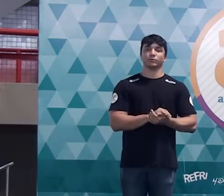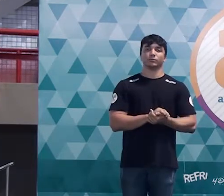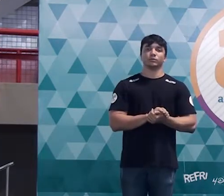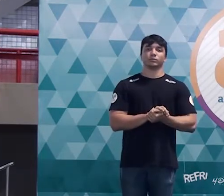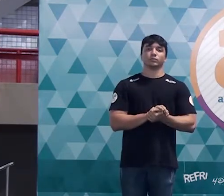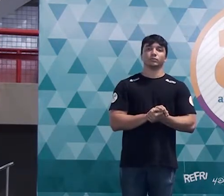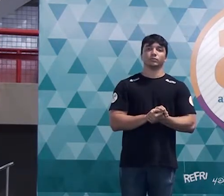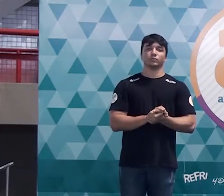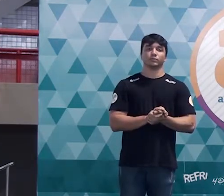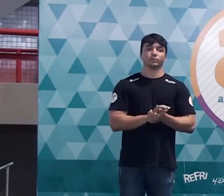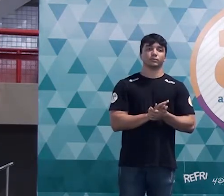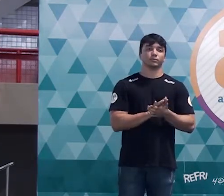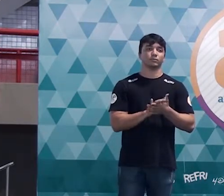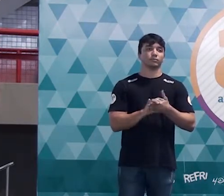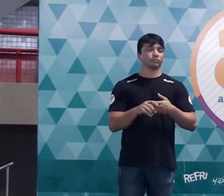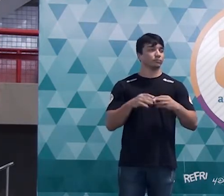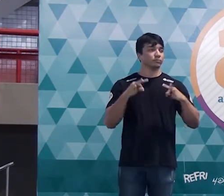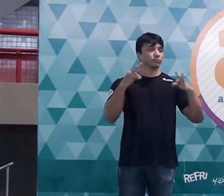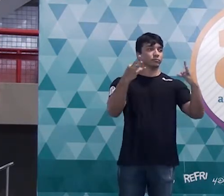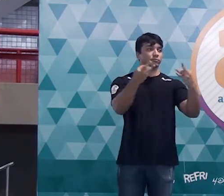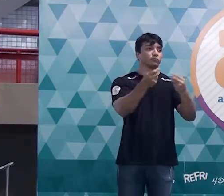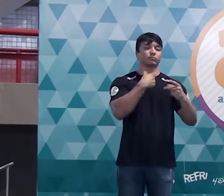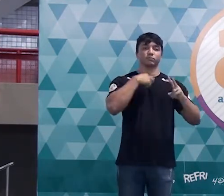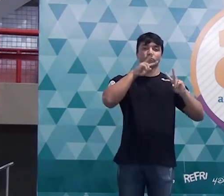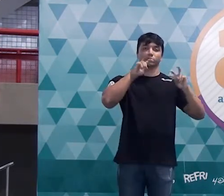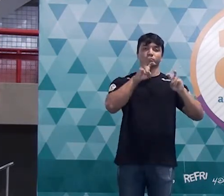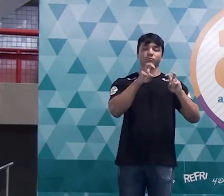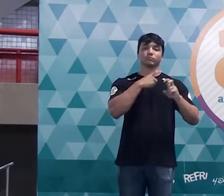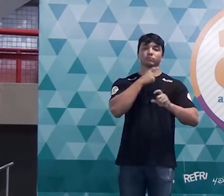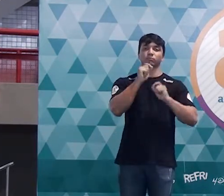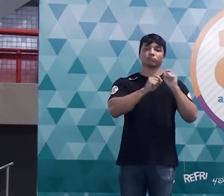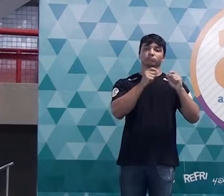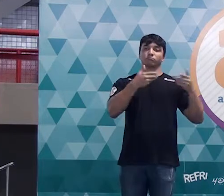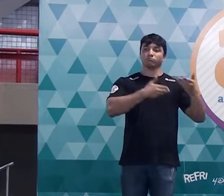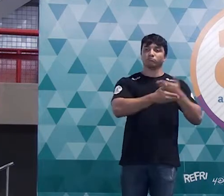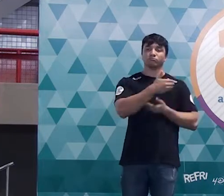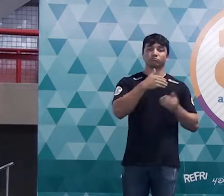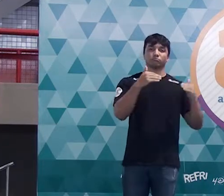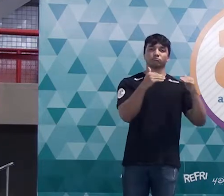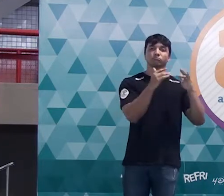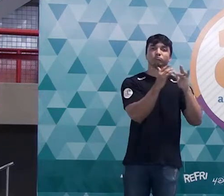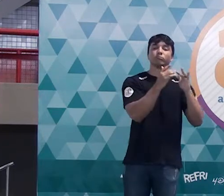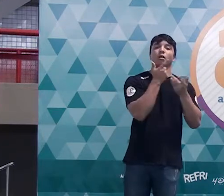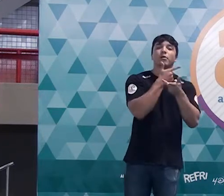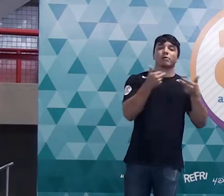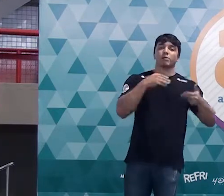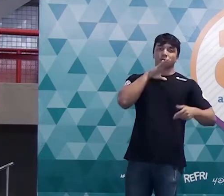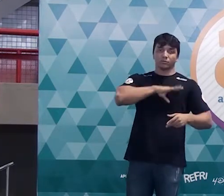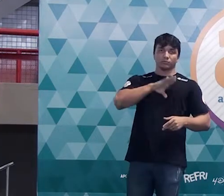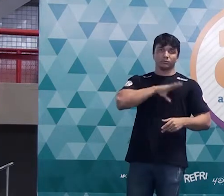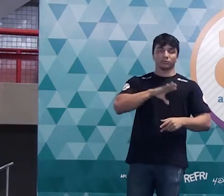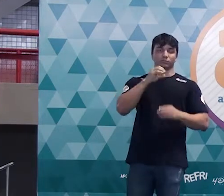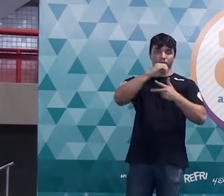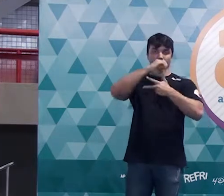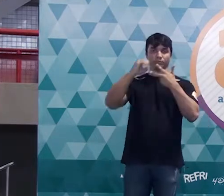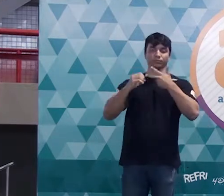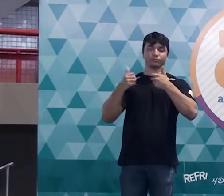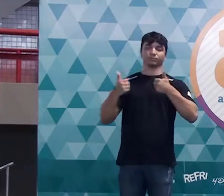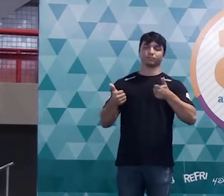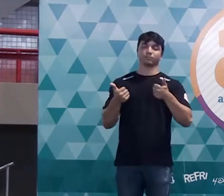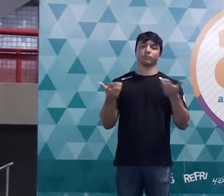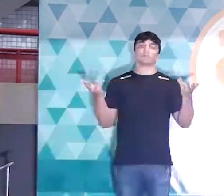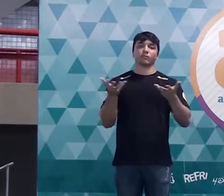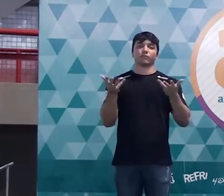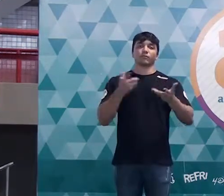e tudo aquilo que está relacionado com a prova de língua portuguesa do Enem, tá certo? Hoje